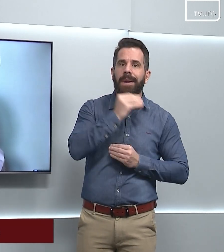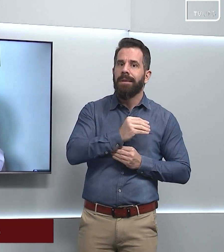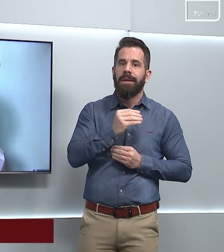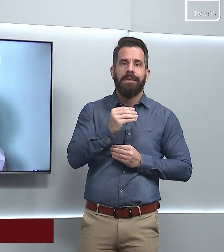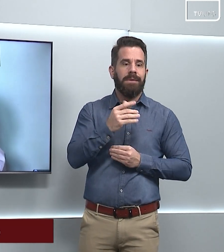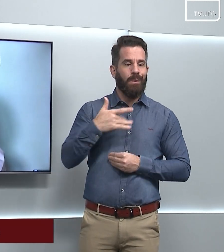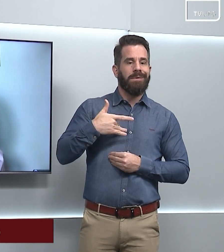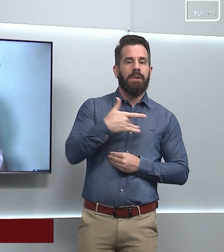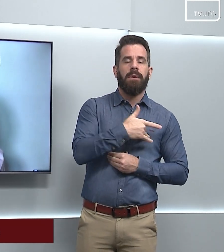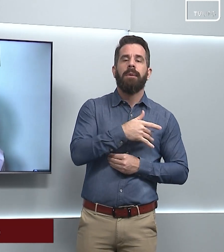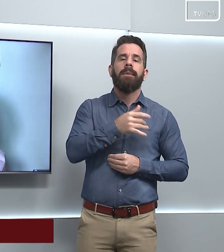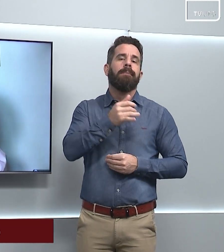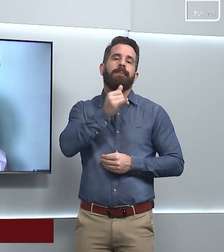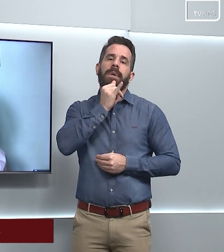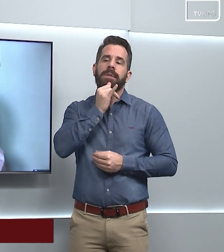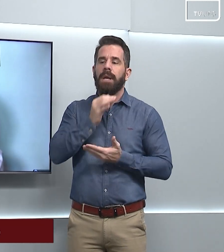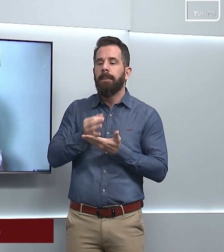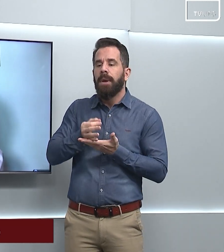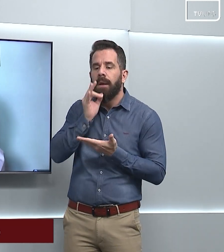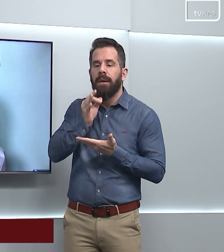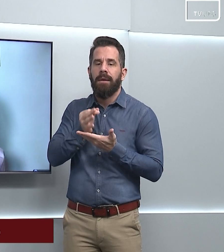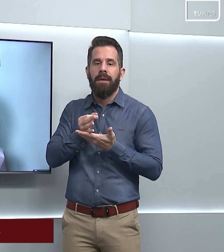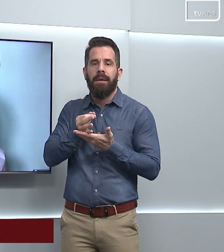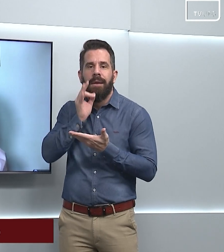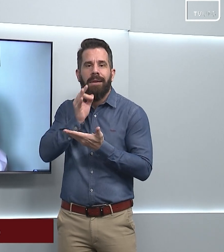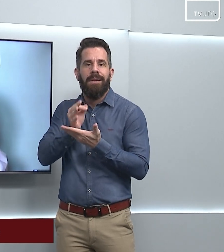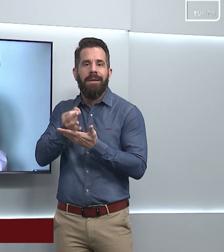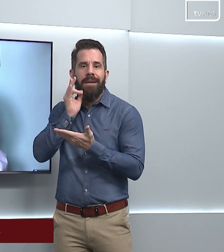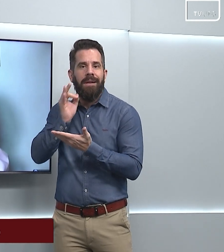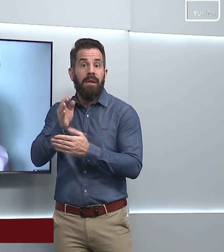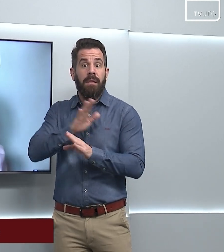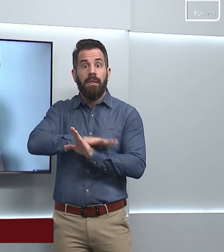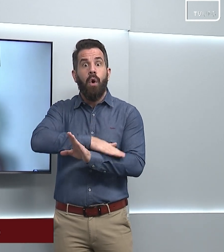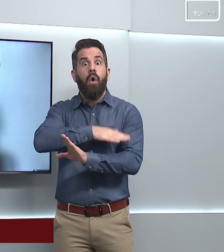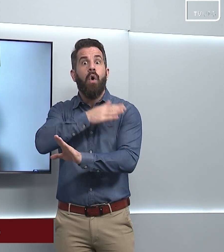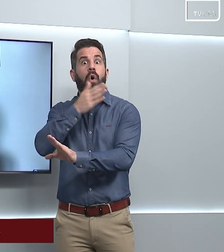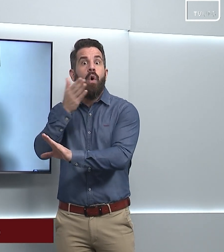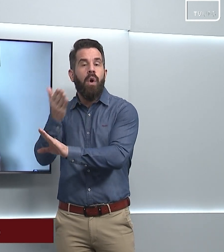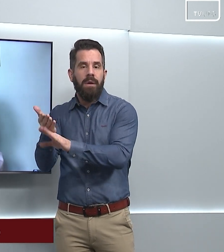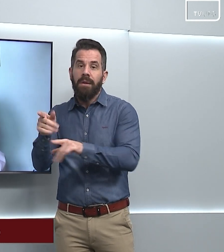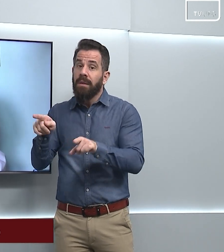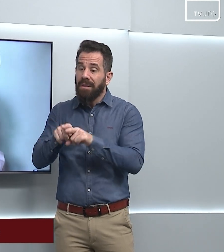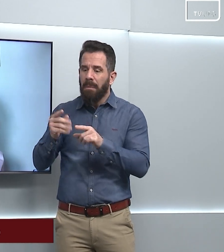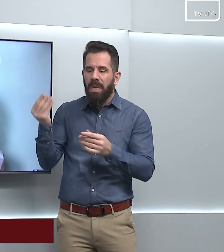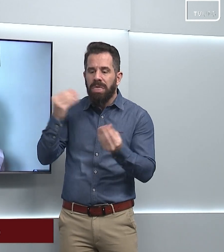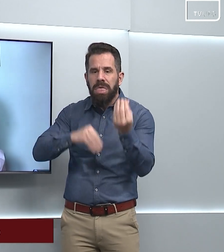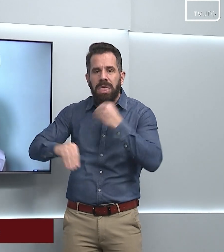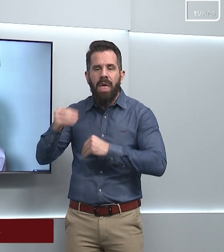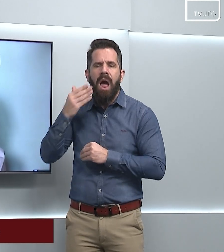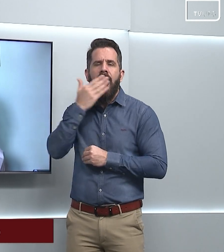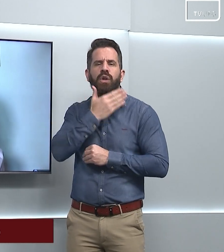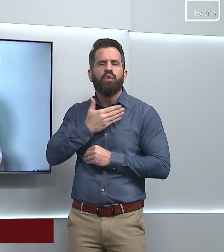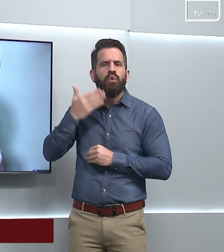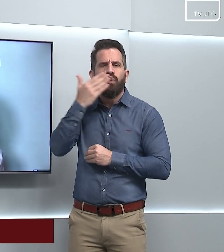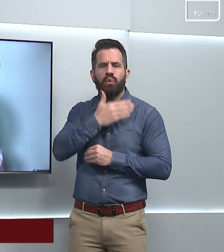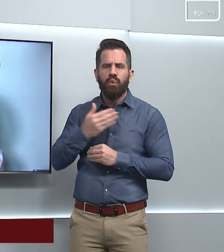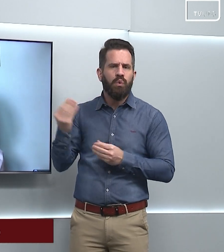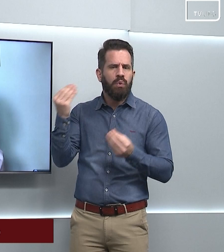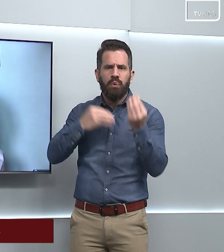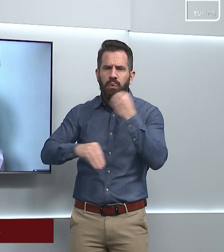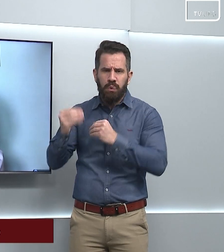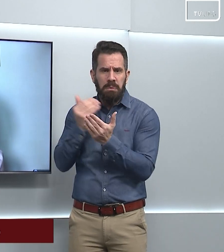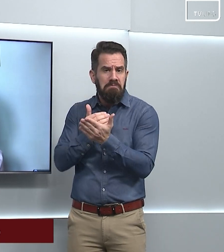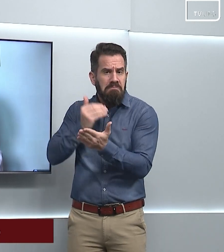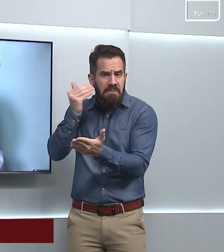dia todo ali, toda hora pegando um pouquinho de café, além de muitas colocar muito açúcar, né? Isso pode